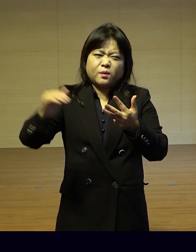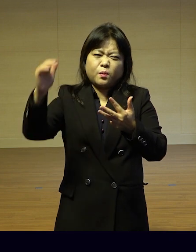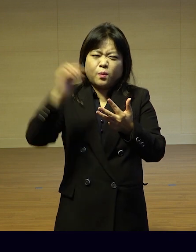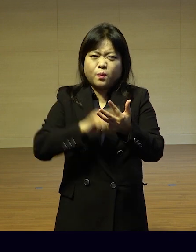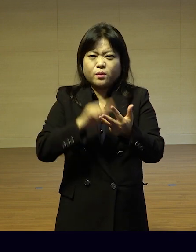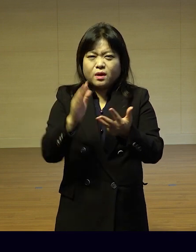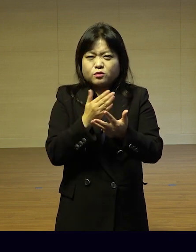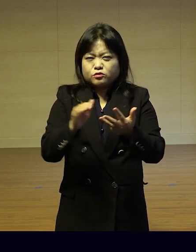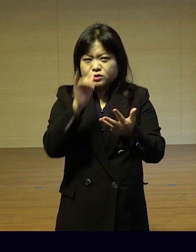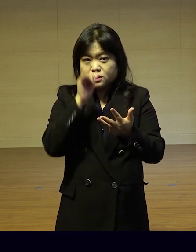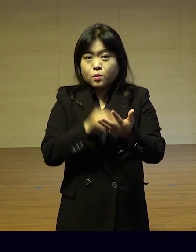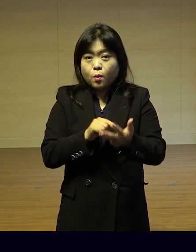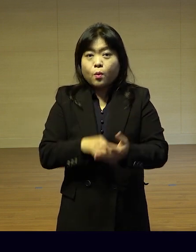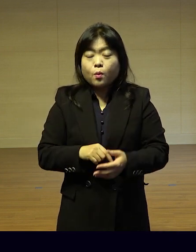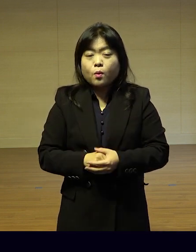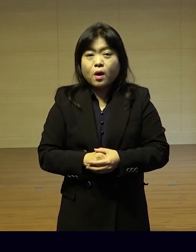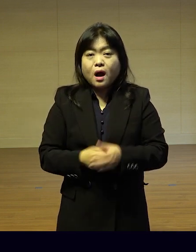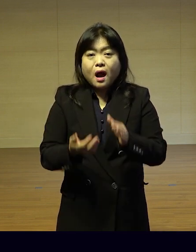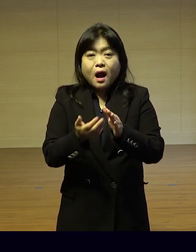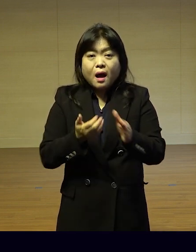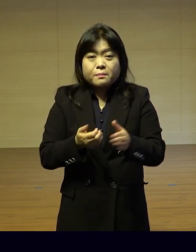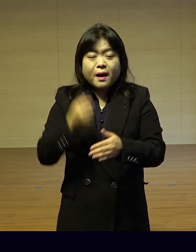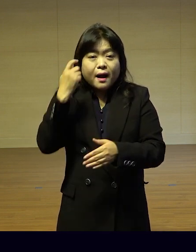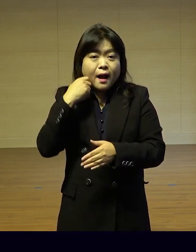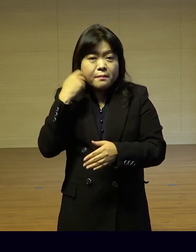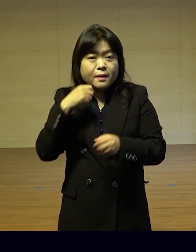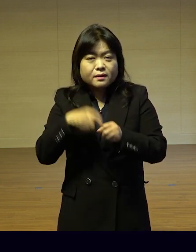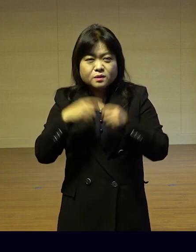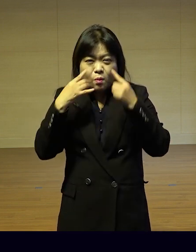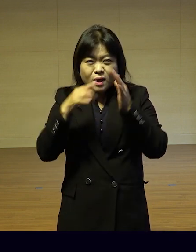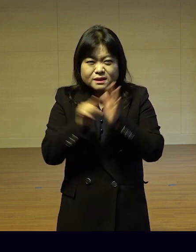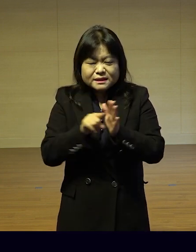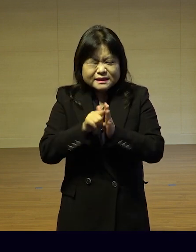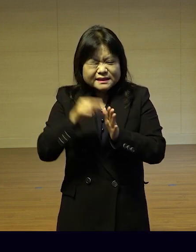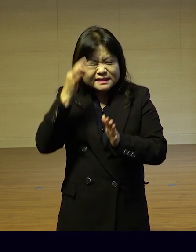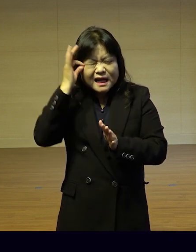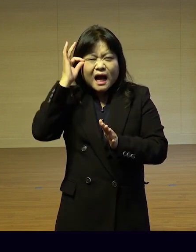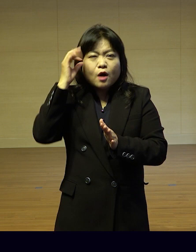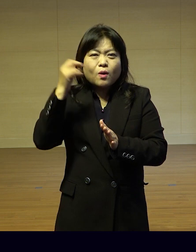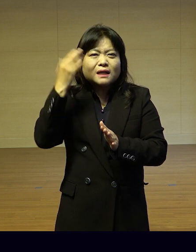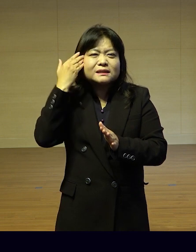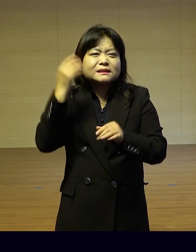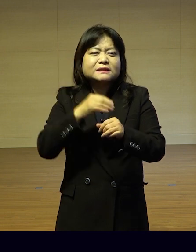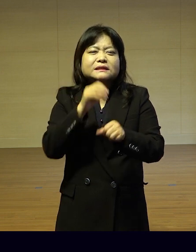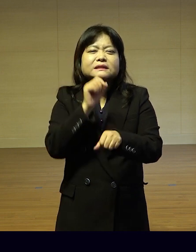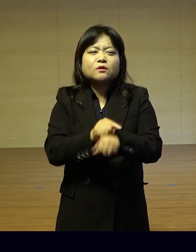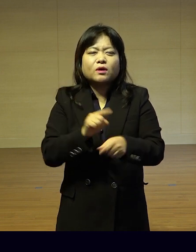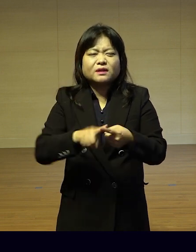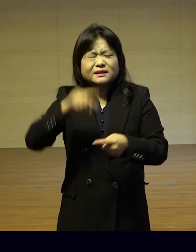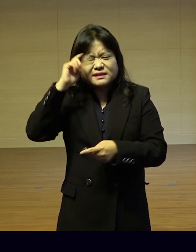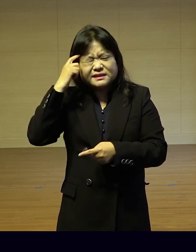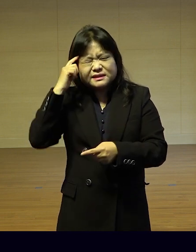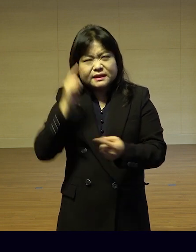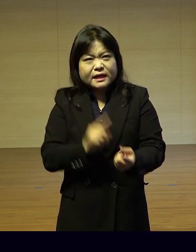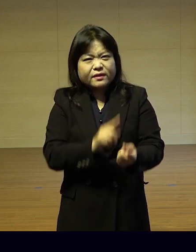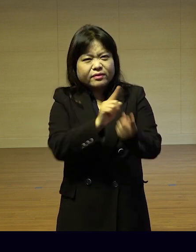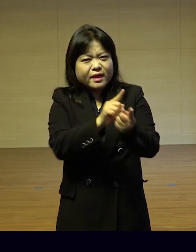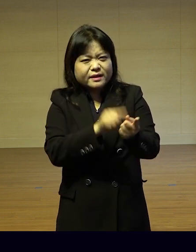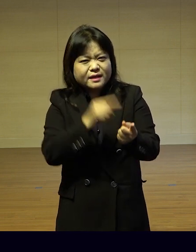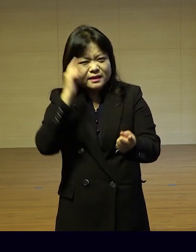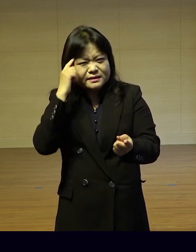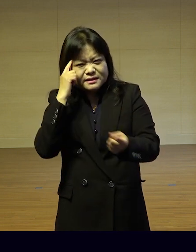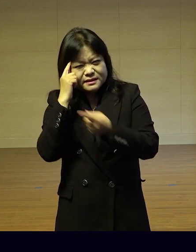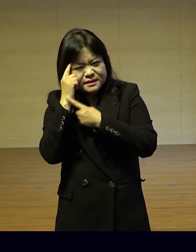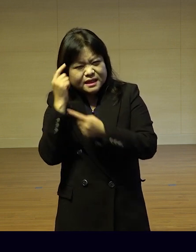8단계로 볼 수 있고, 앞에 있는 감각적 확신과 지각과 지성은 크게 의식이, 즉 대상의식이라는